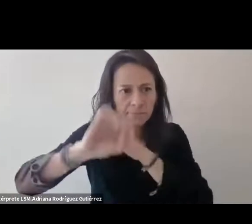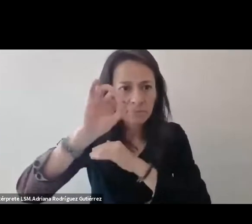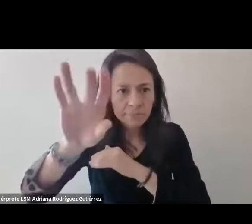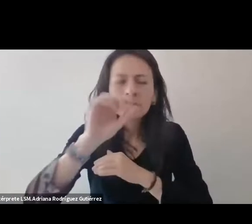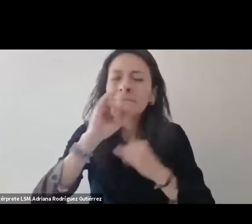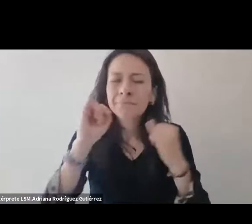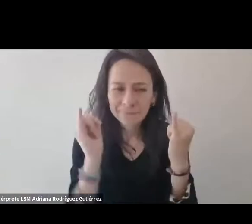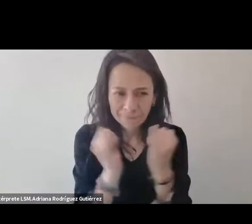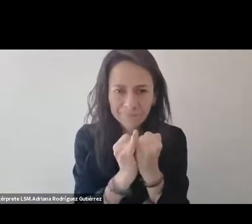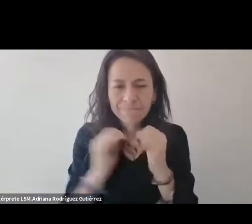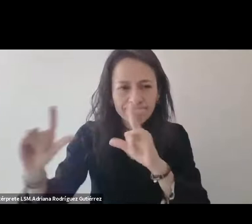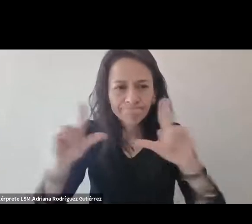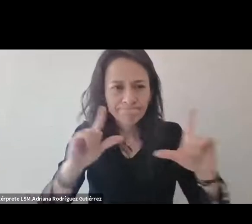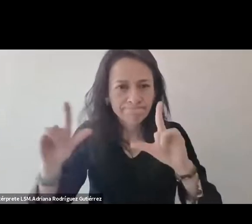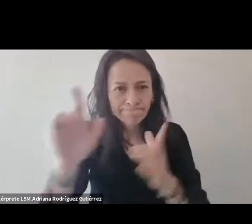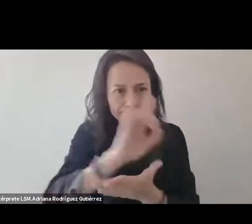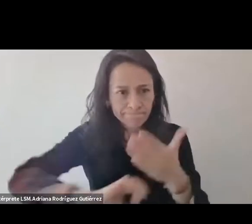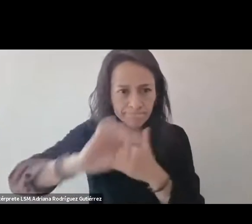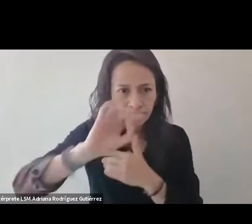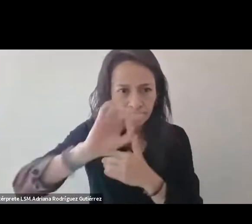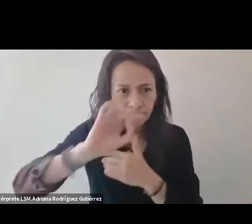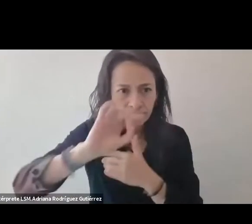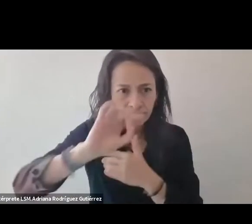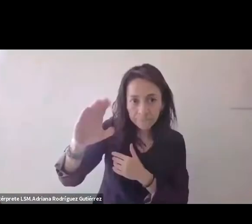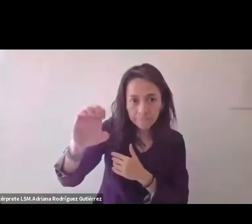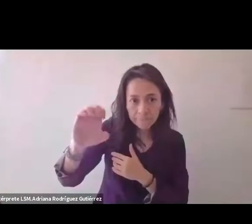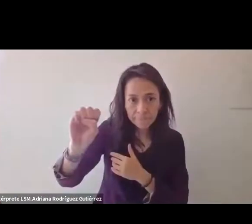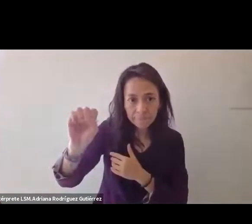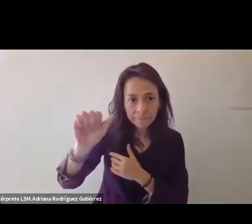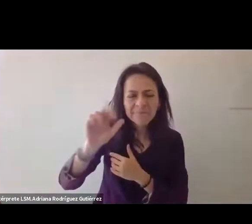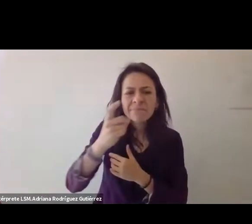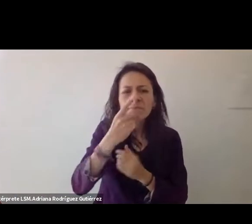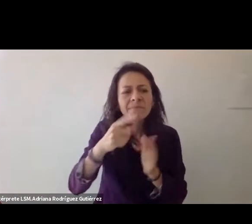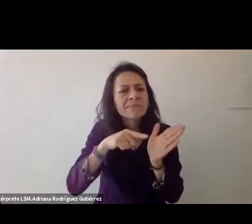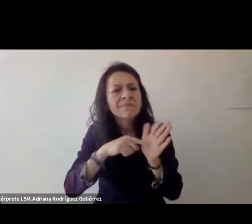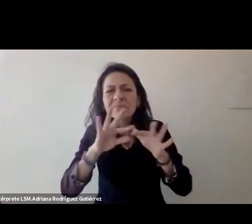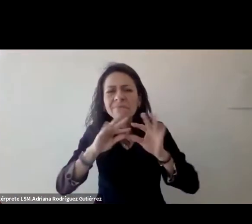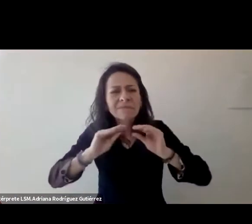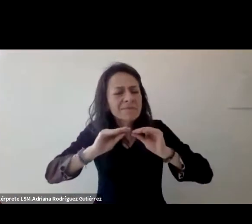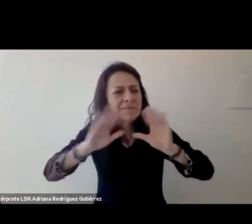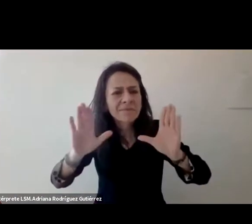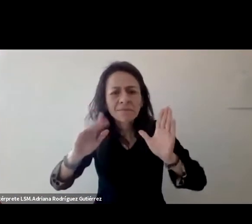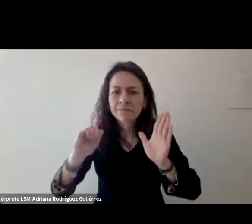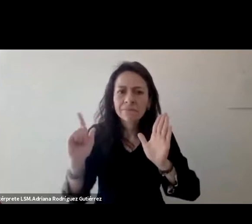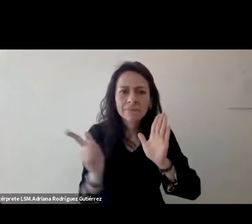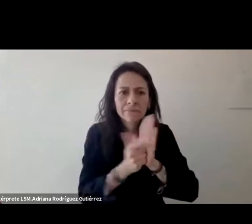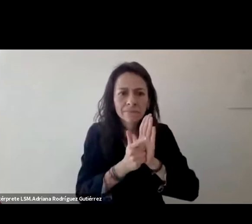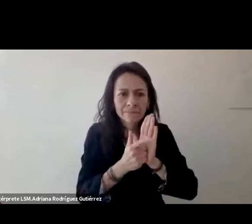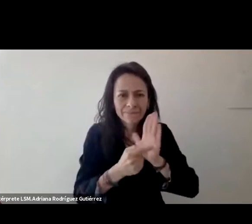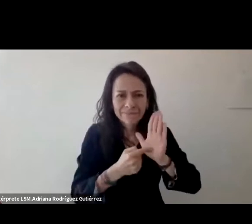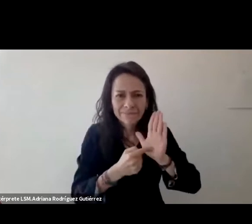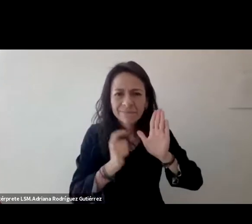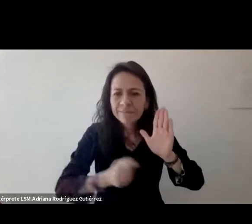Medina, ahí está el comparativo de lo que dice hoy la ley del impuesto sobre la renta contra lo que se